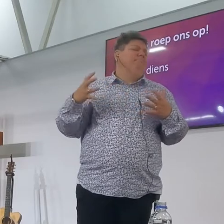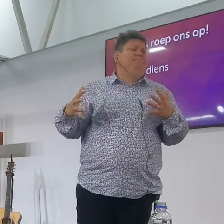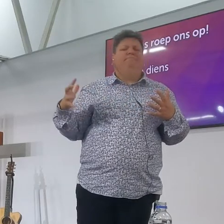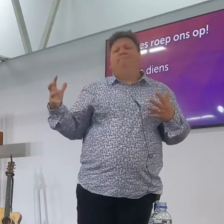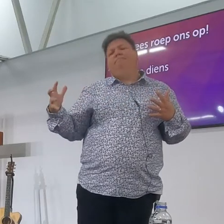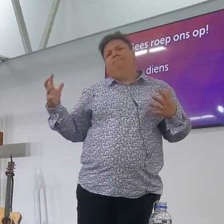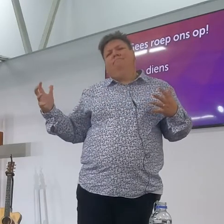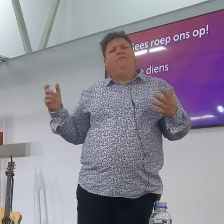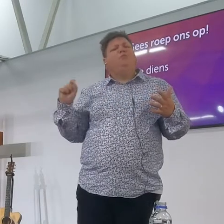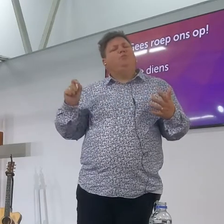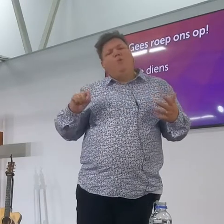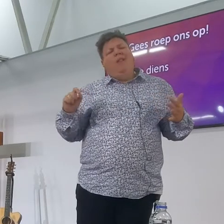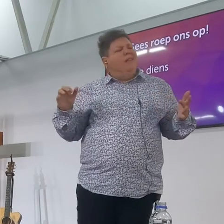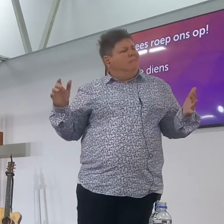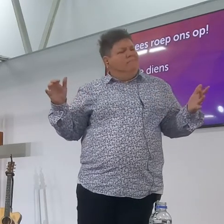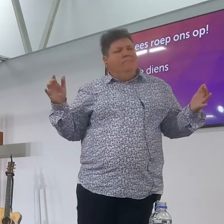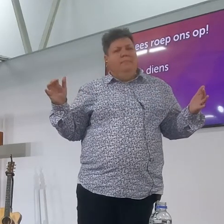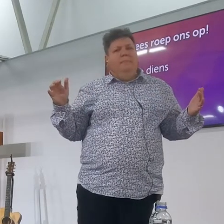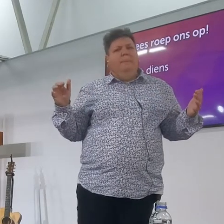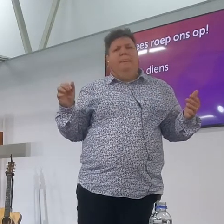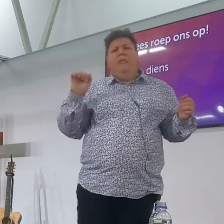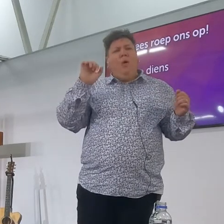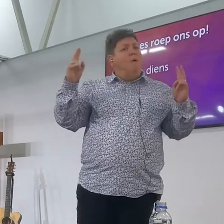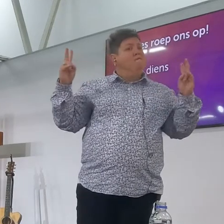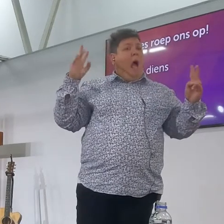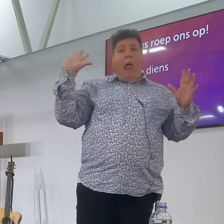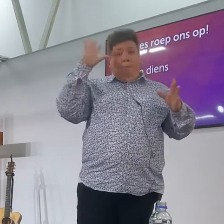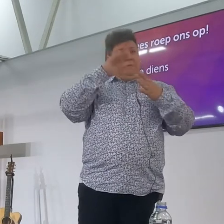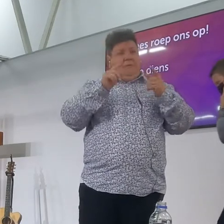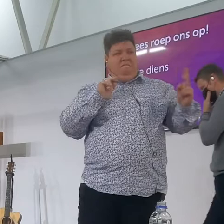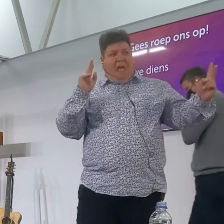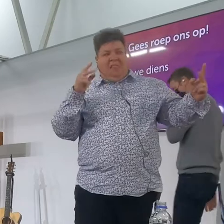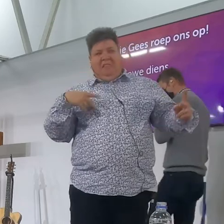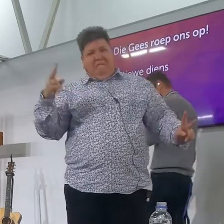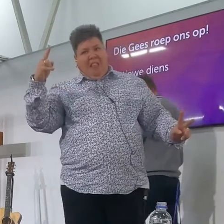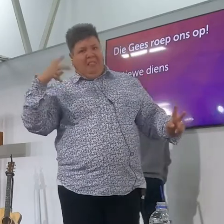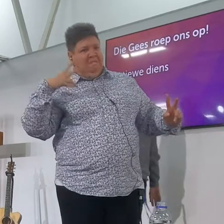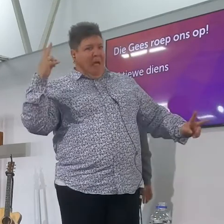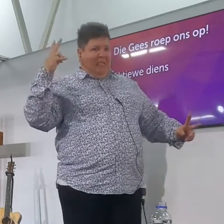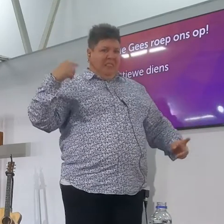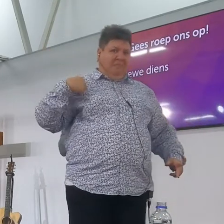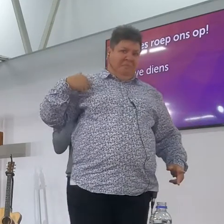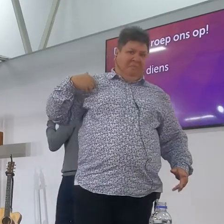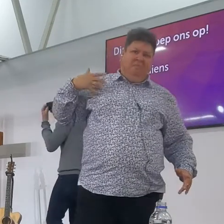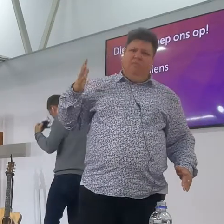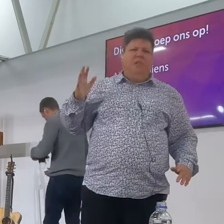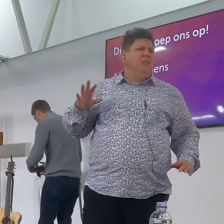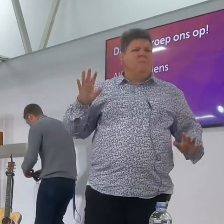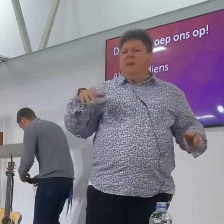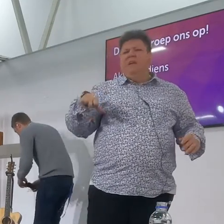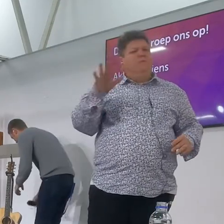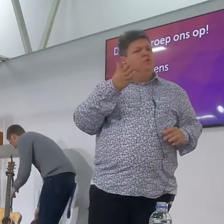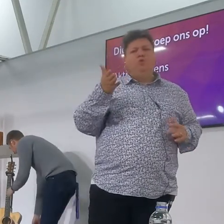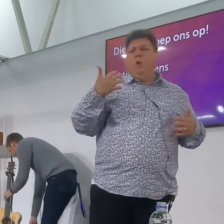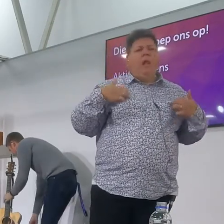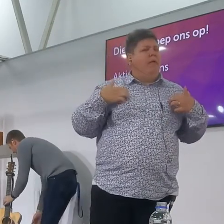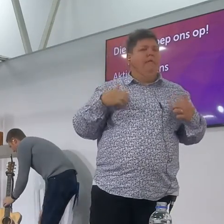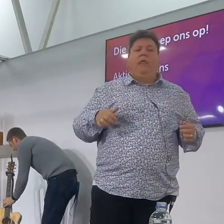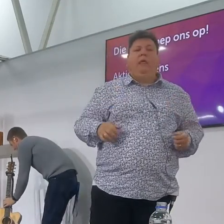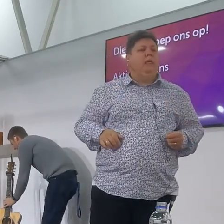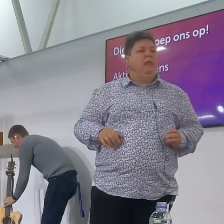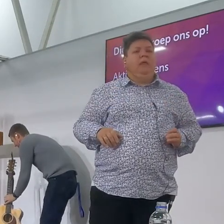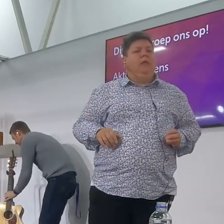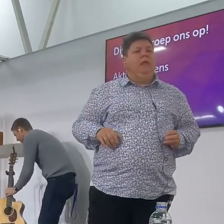mense by jou skool, waar jy ook al is, dis nie jou vyand nie. Al tree hulle so op. Ek en jy is in 'n geestelike stryd gewikkel. En